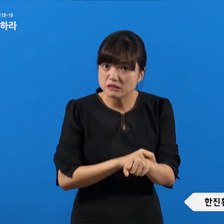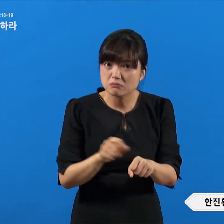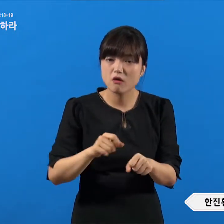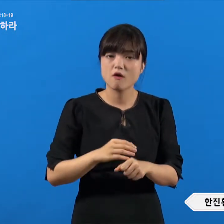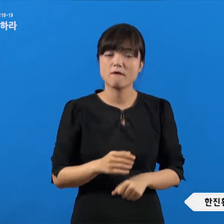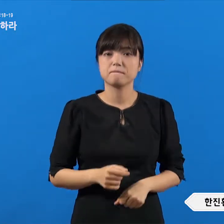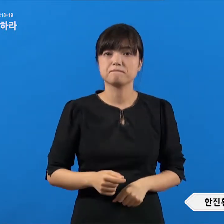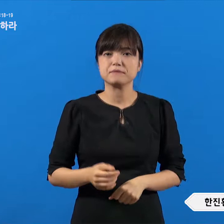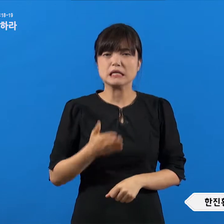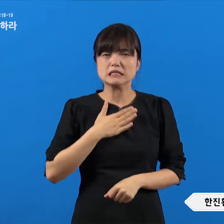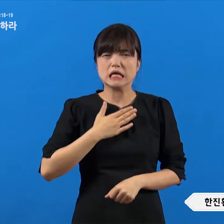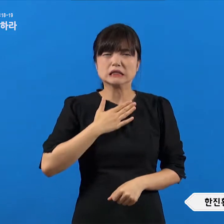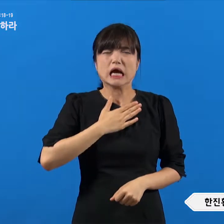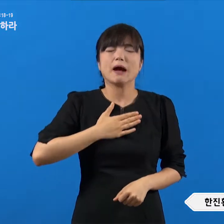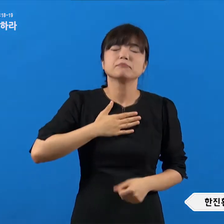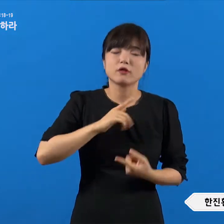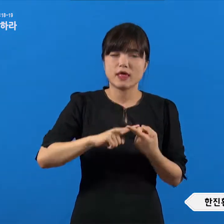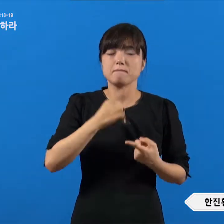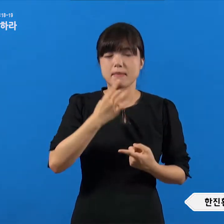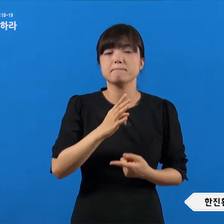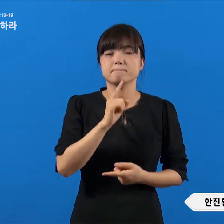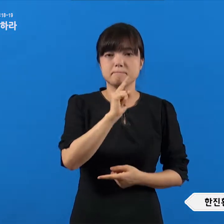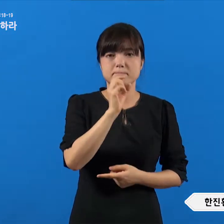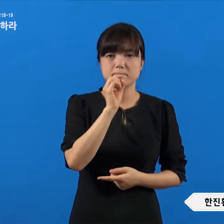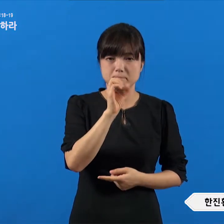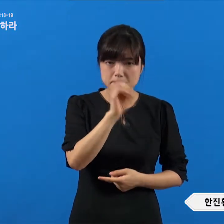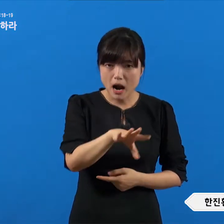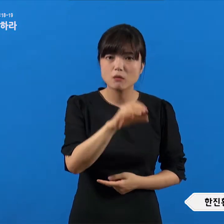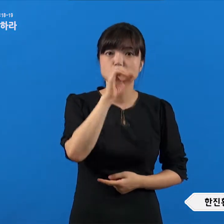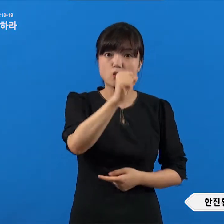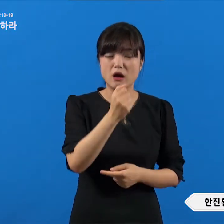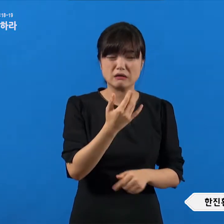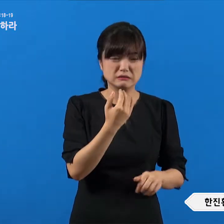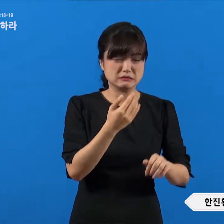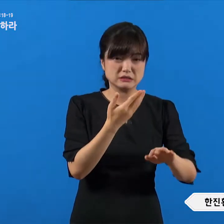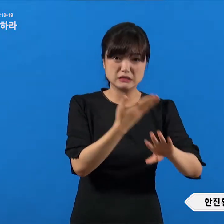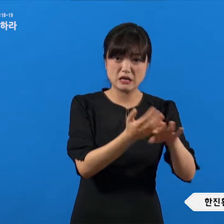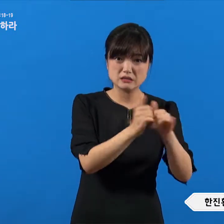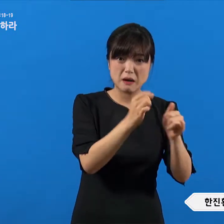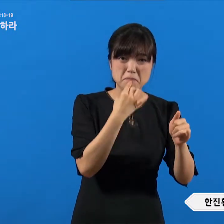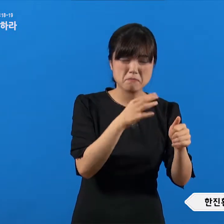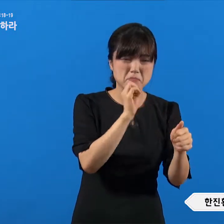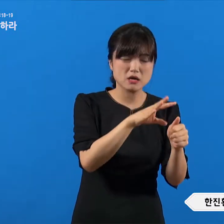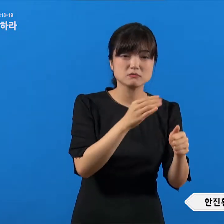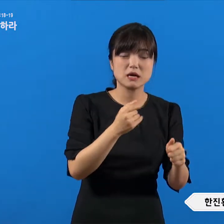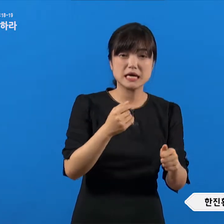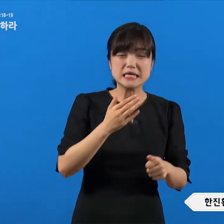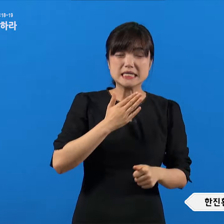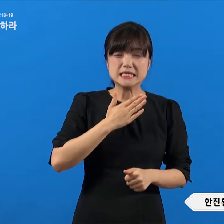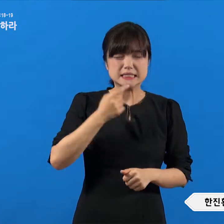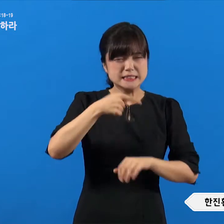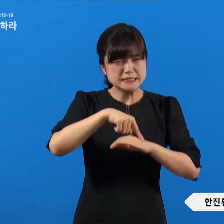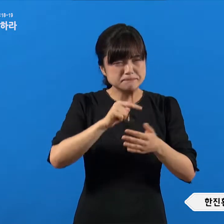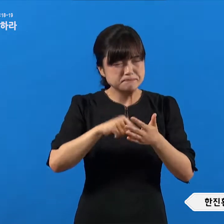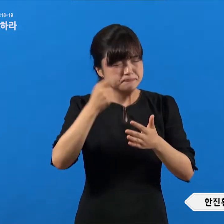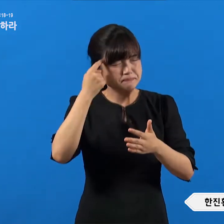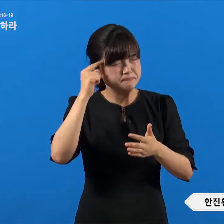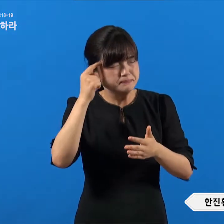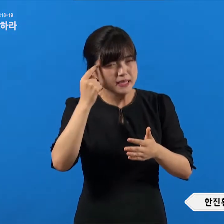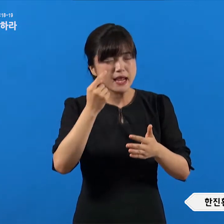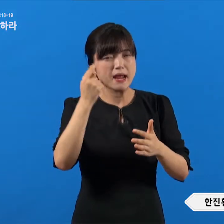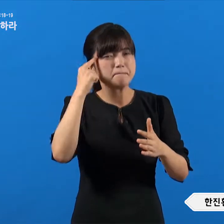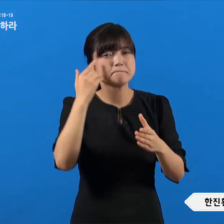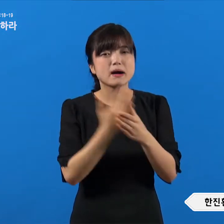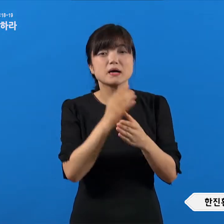대로 자기의 감정을 말하고 상대방에 대해서 말하지 마십시오. 심리학자들은 그것을 I